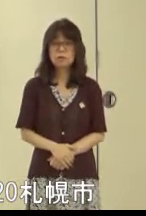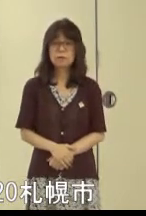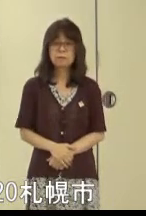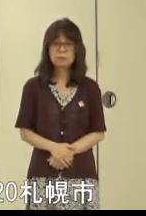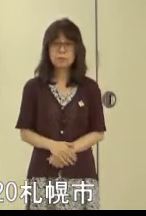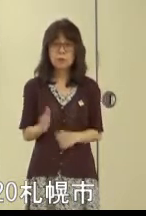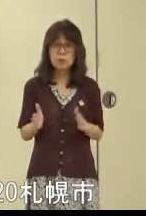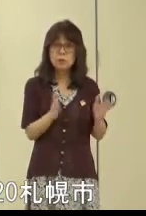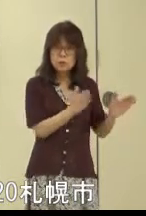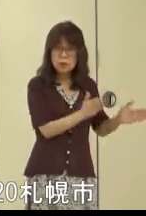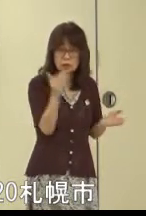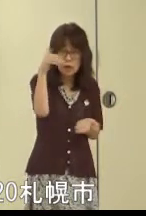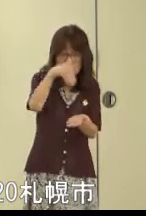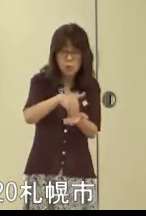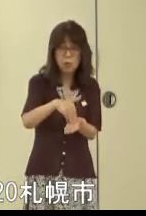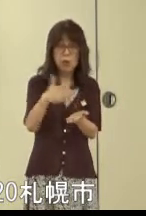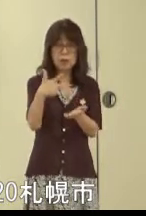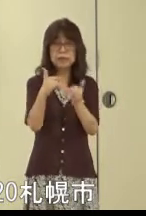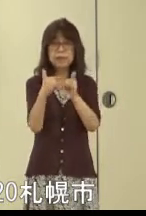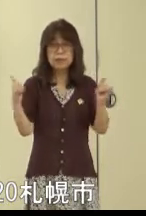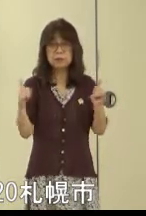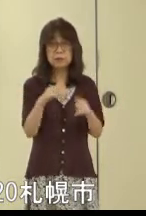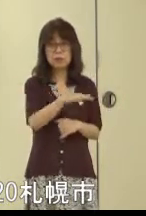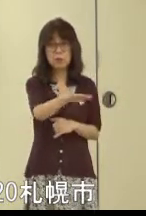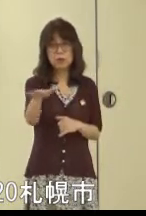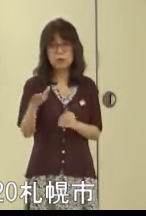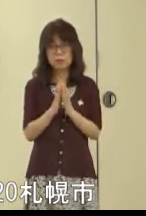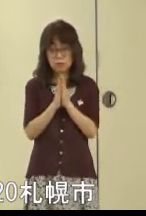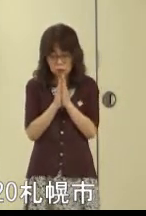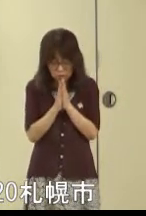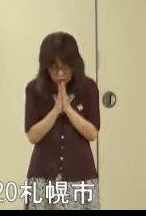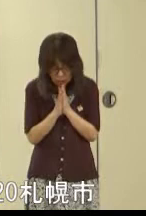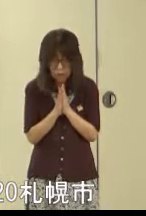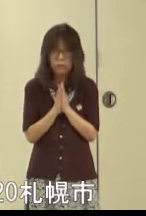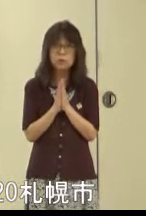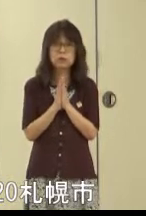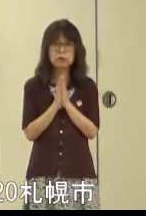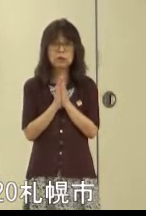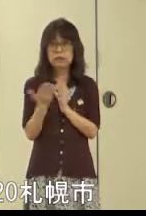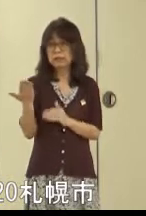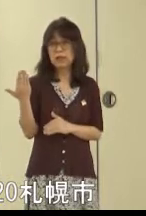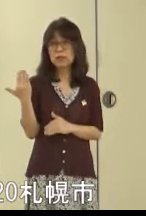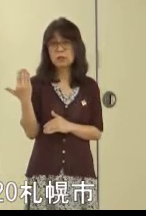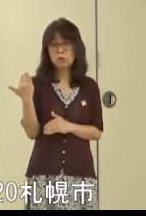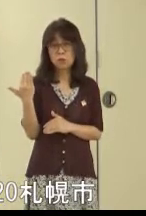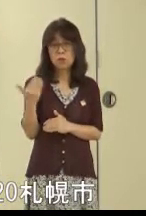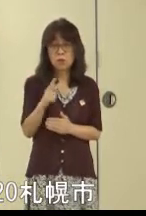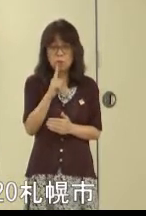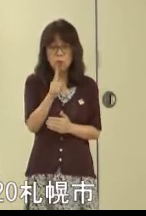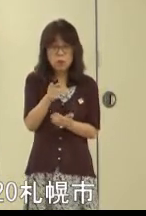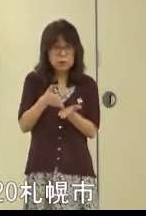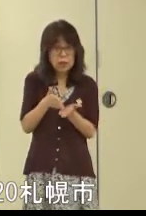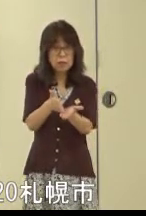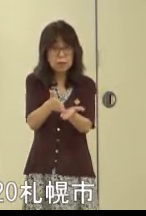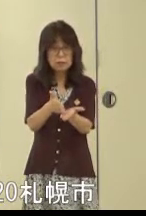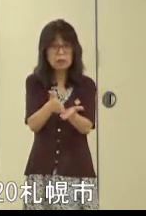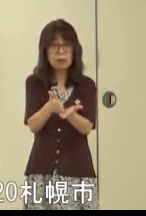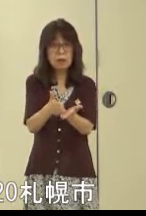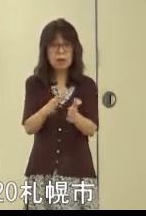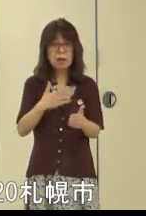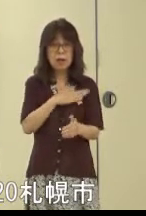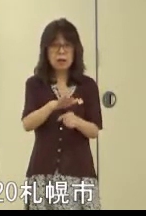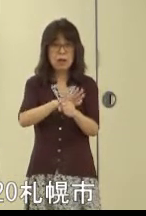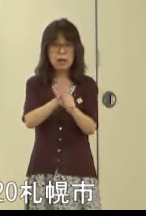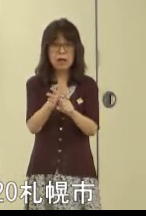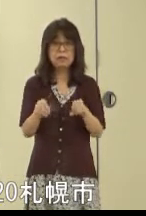そしてあの最後に市民の皆様へのお願いでございます先ほどもう申し上げますように感染